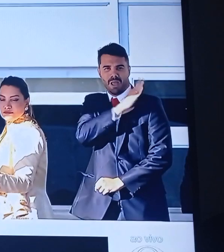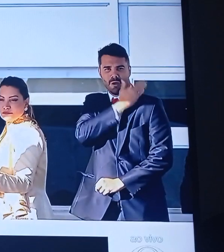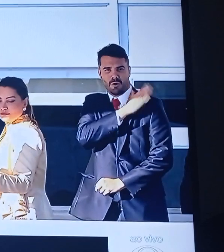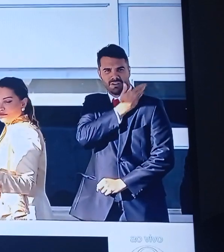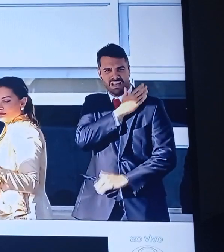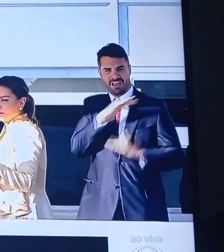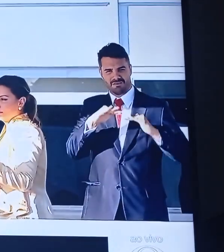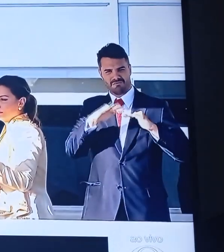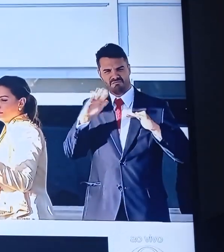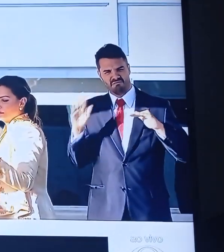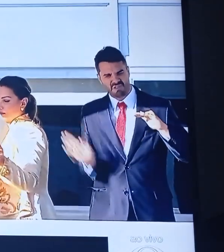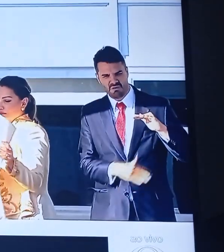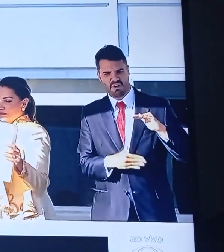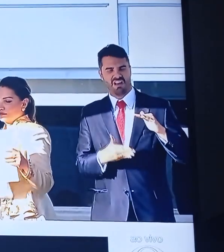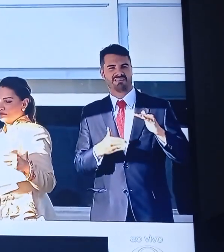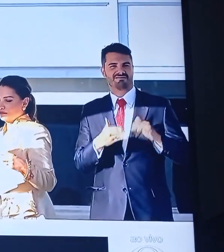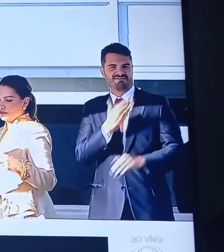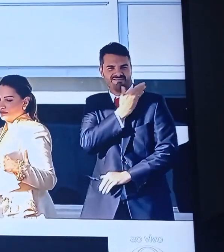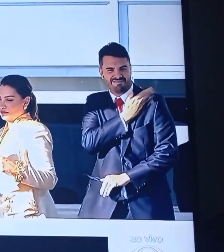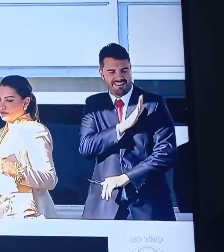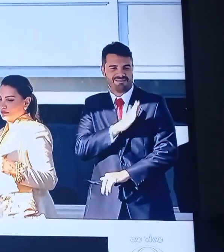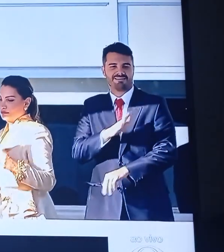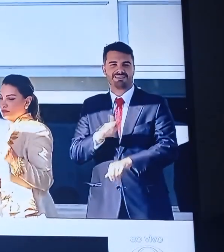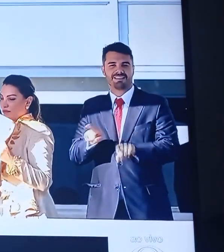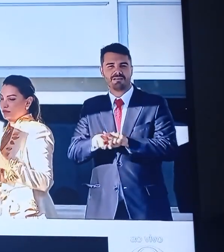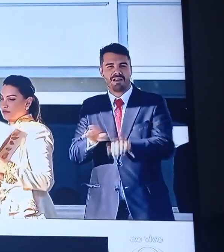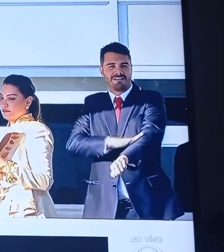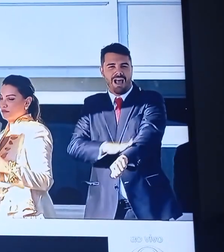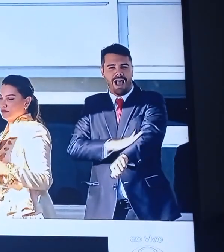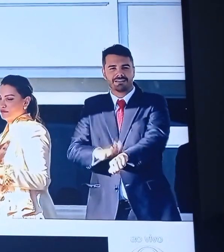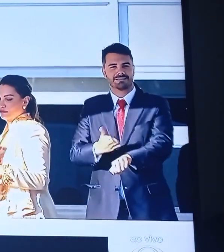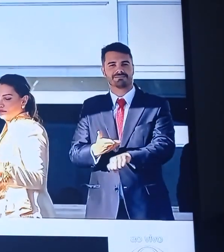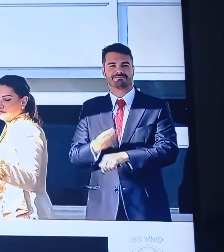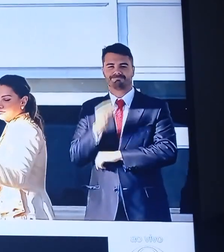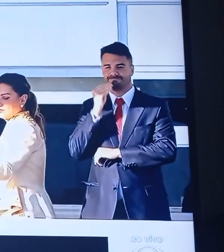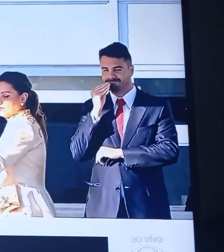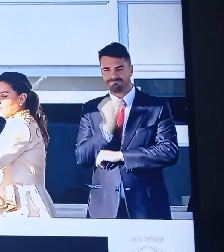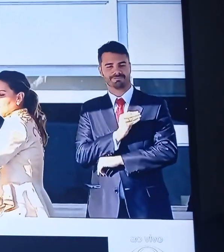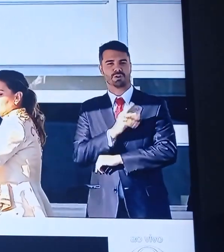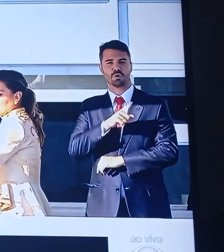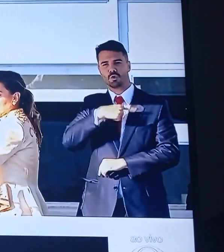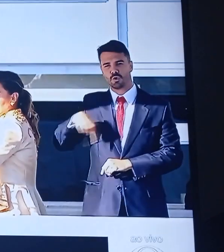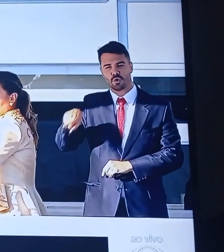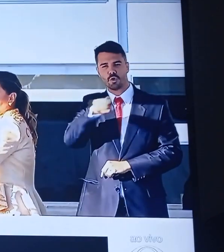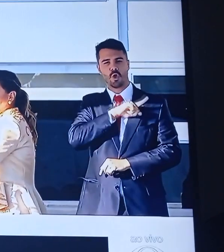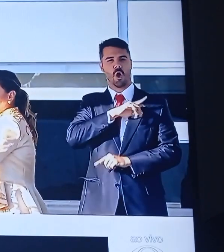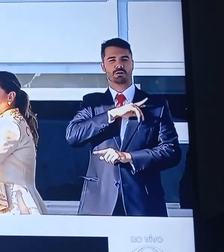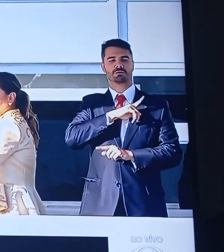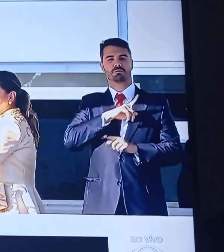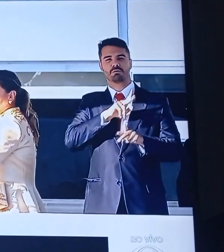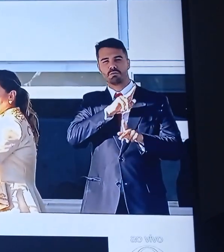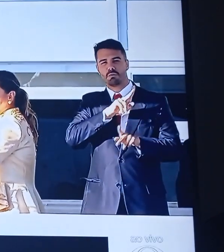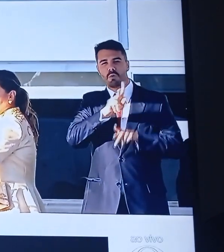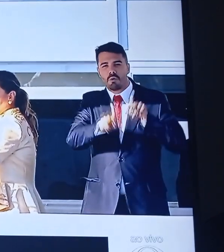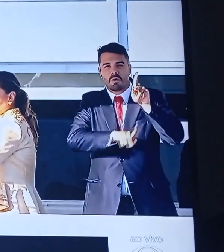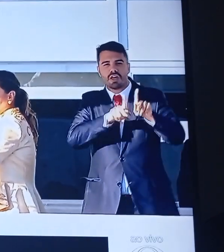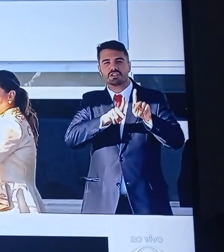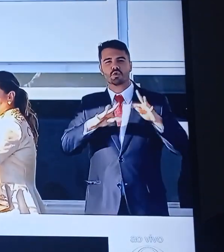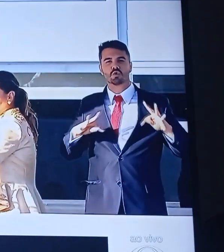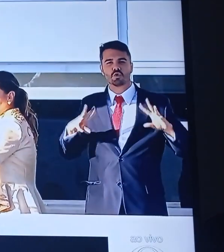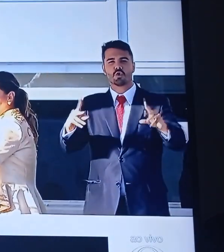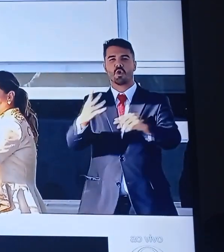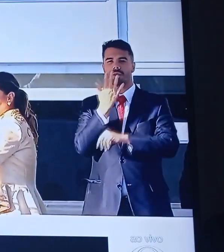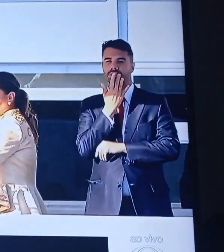a discriminação e o racismo. Somos um povo de muitas cores e todas devem ter os